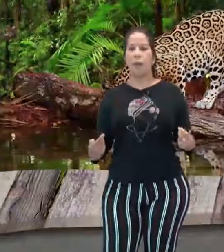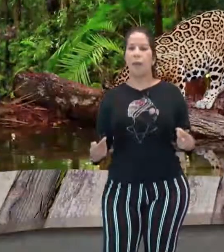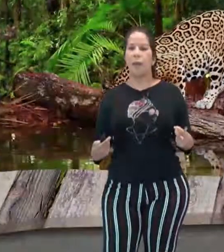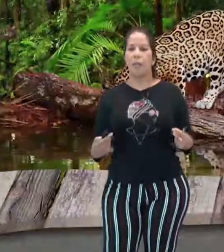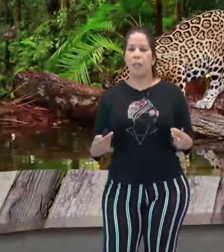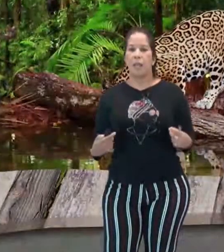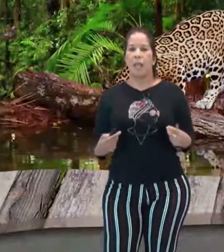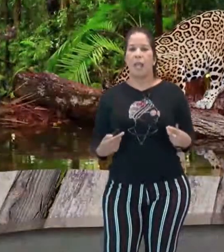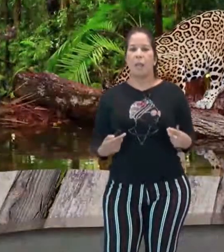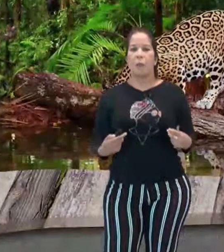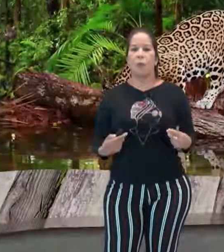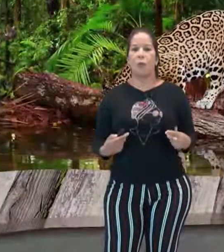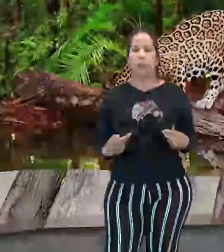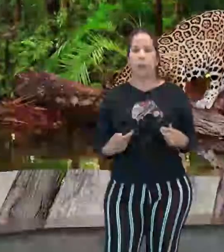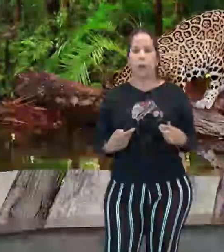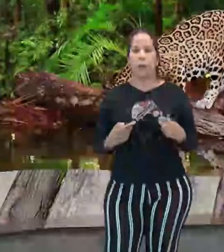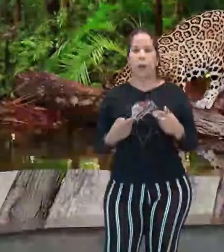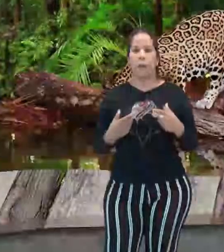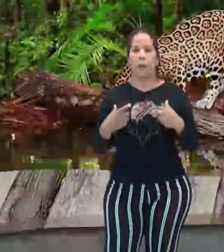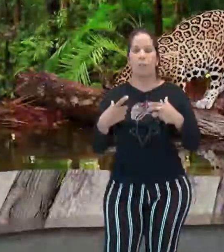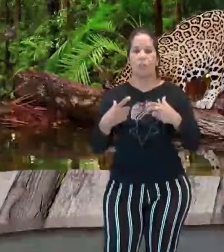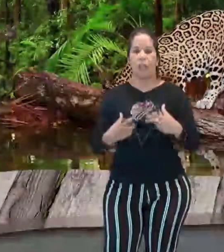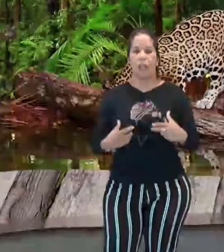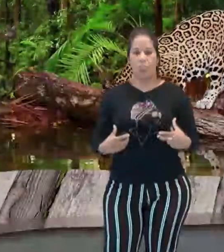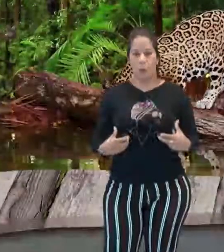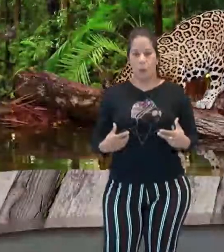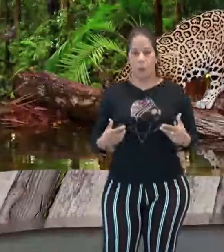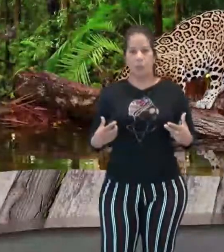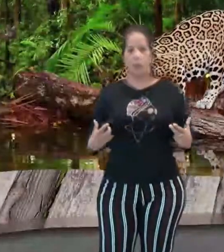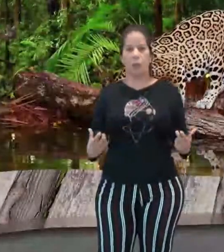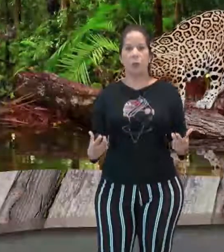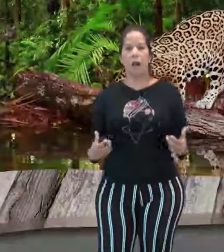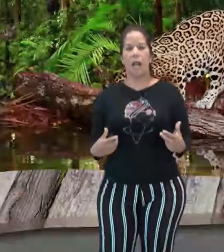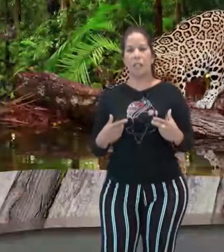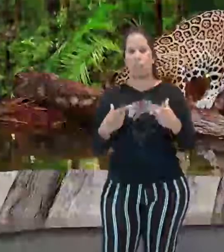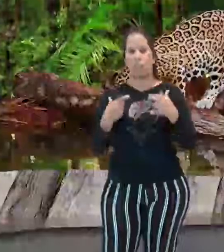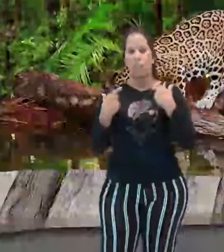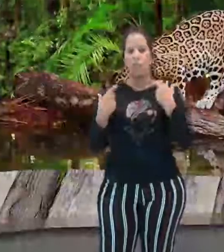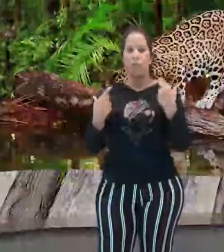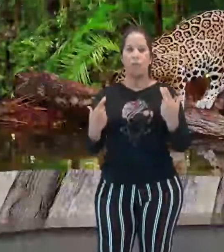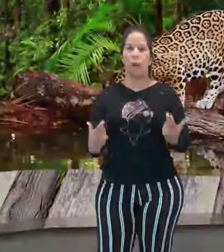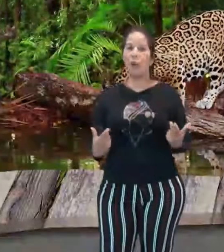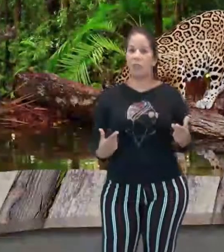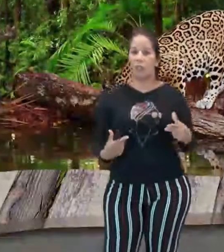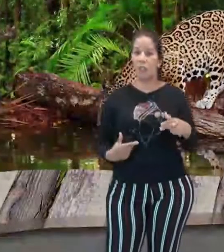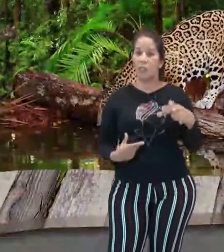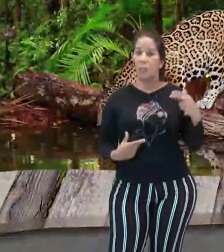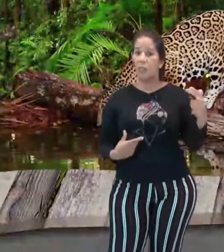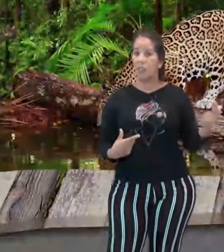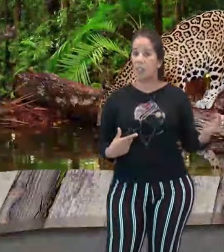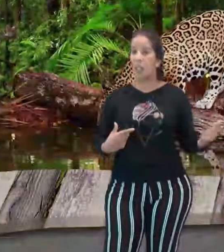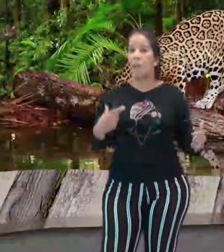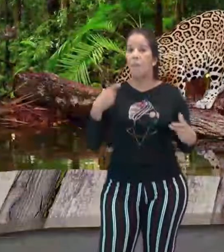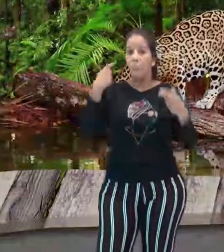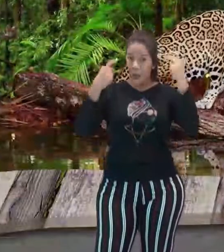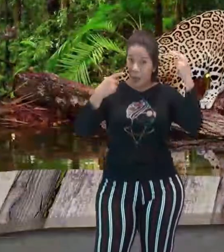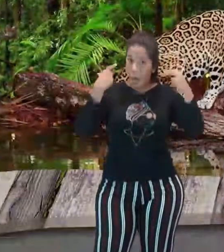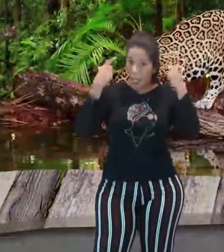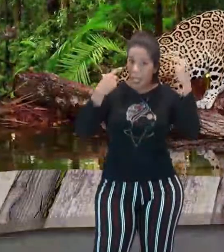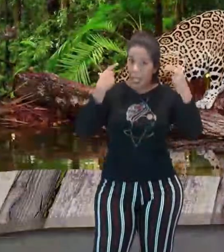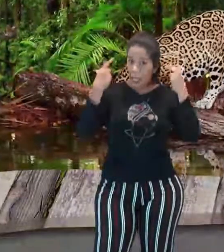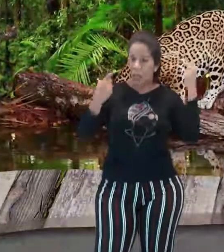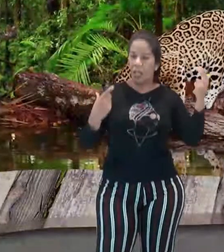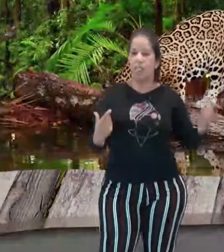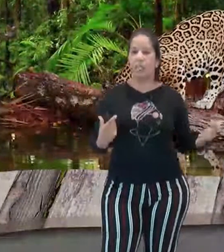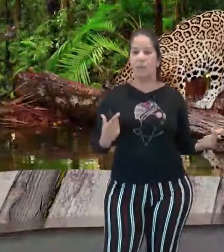postura, né? O menino fica com a parte torácica um pouco mais volumada, mudanças de voz, então a gente tem mudanças